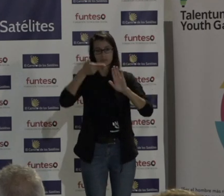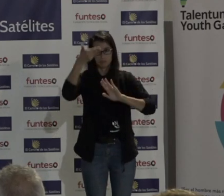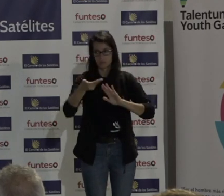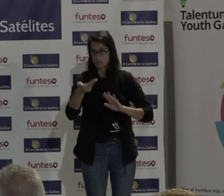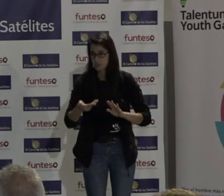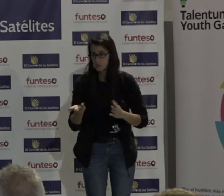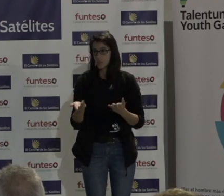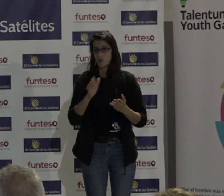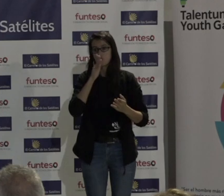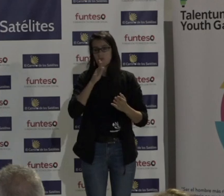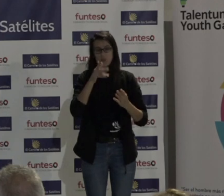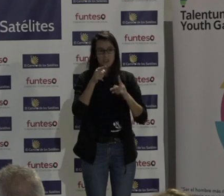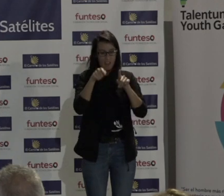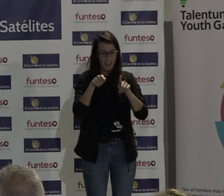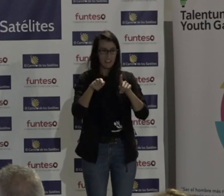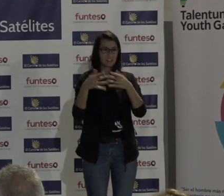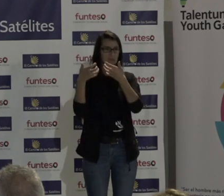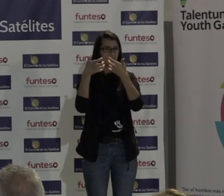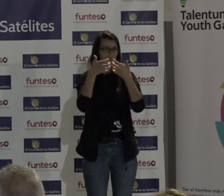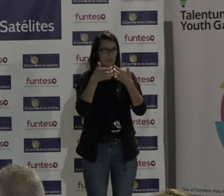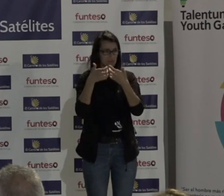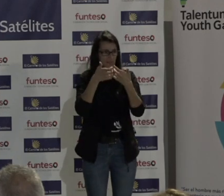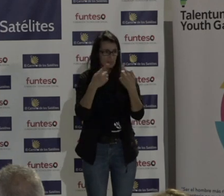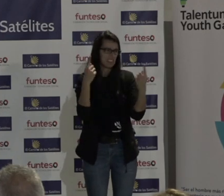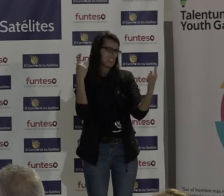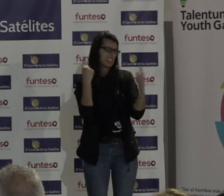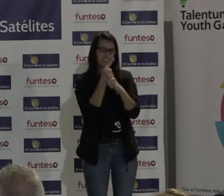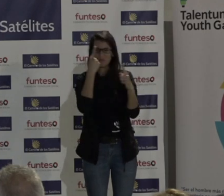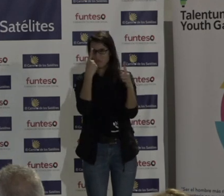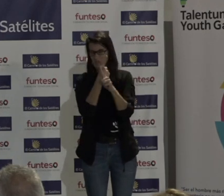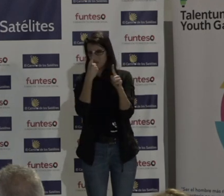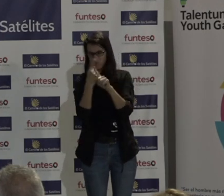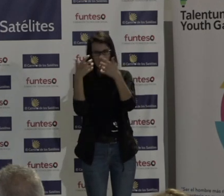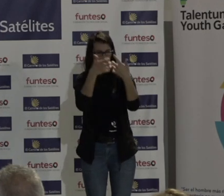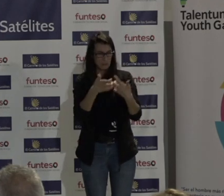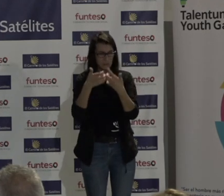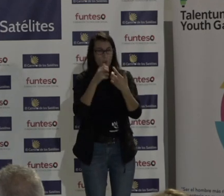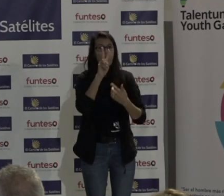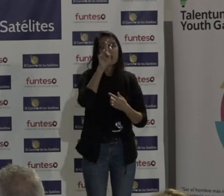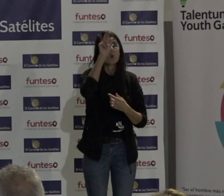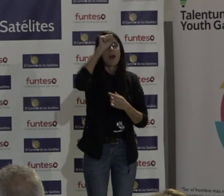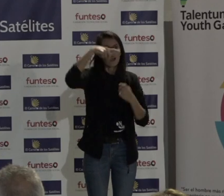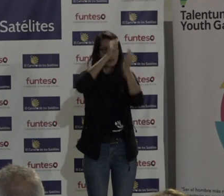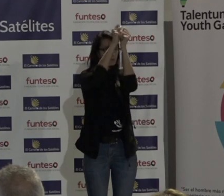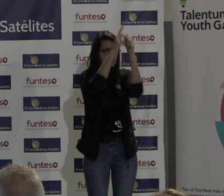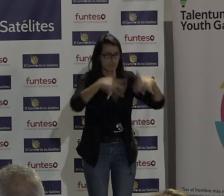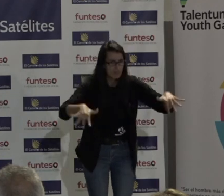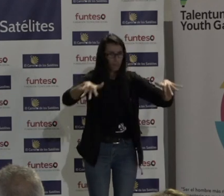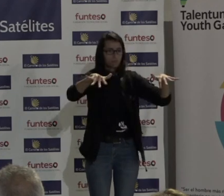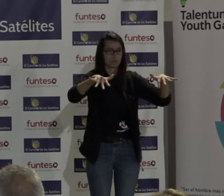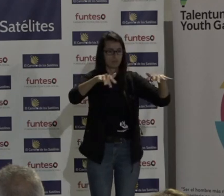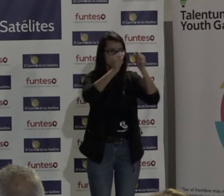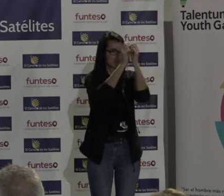también sujeto de muchas controversias y muchas guerras. Doña Urraca lo destruyó. Bueno, digamos que era un